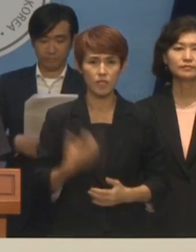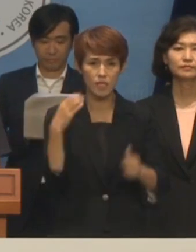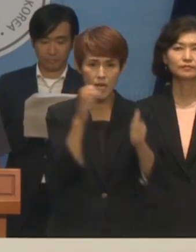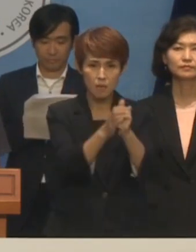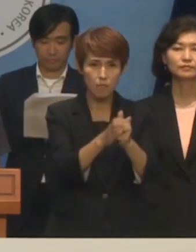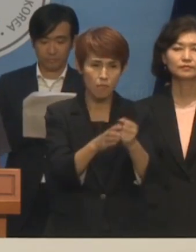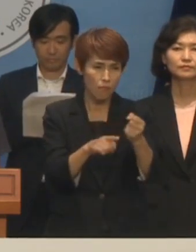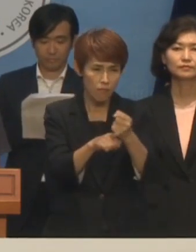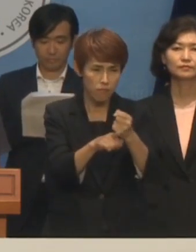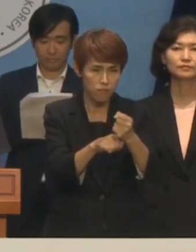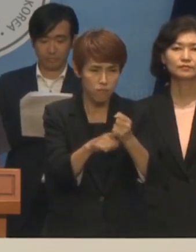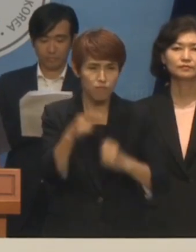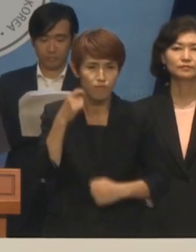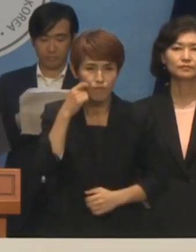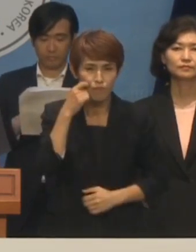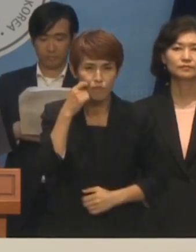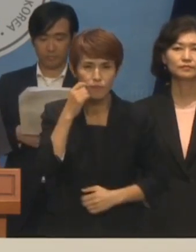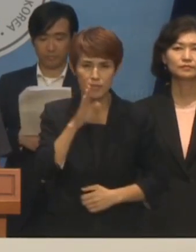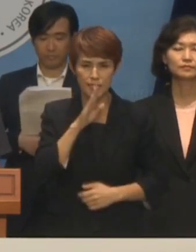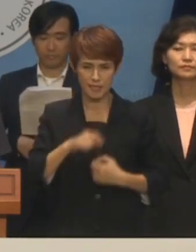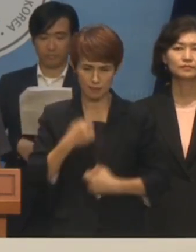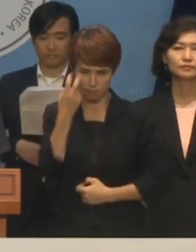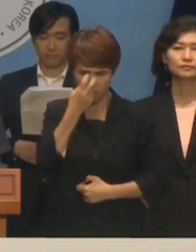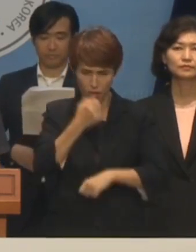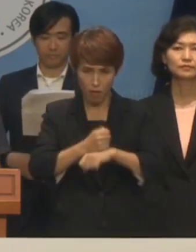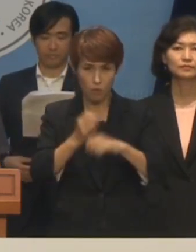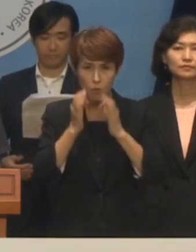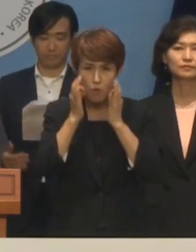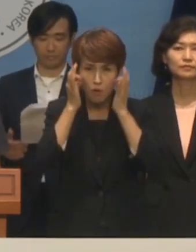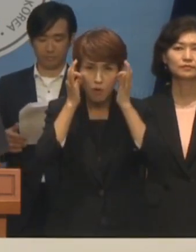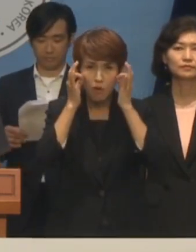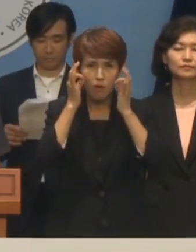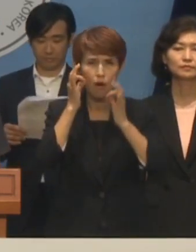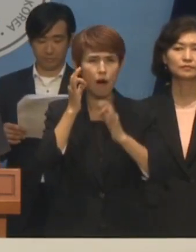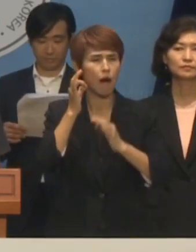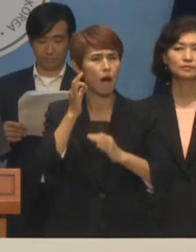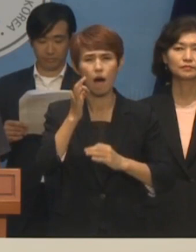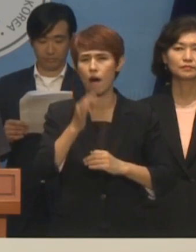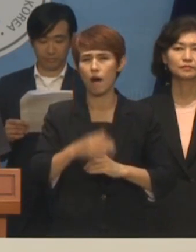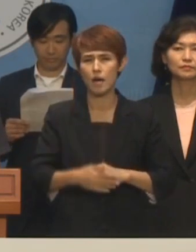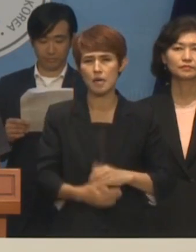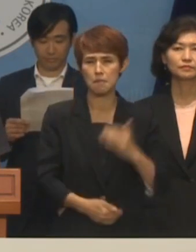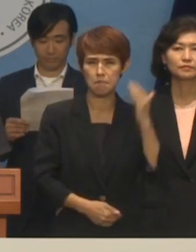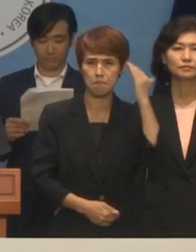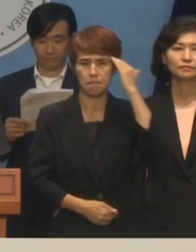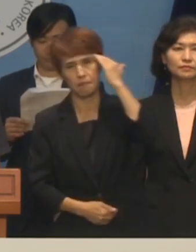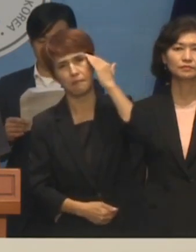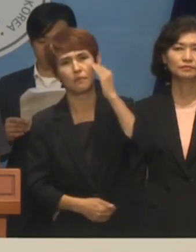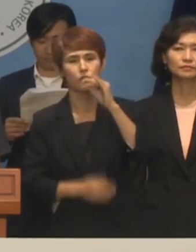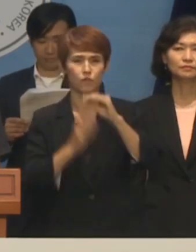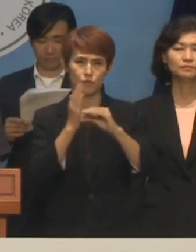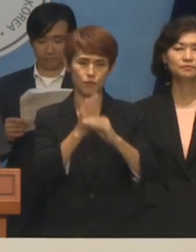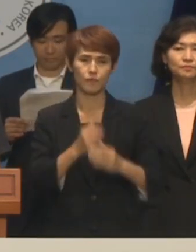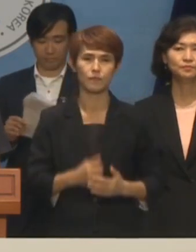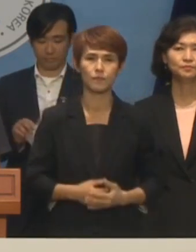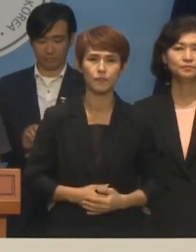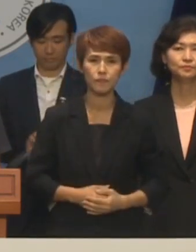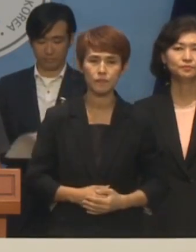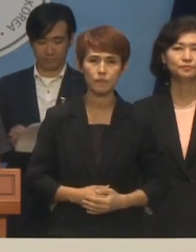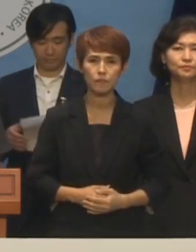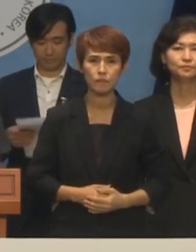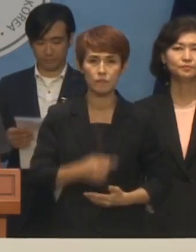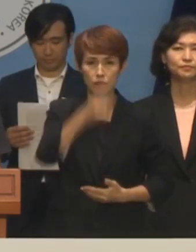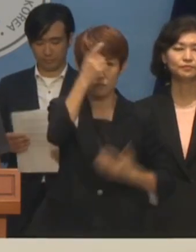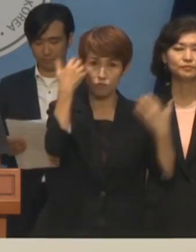묻지 못한 채 진실을 밝히려는 노력이 누군가에 의해 좌절되고 있는 현실을 마주하고 있습니다.